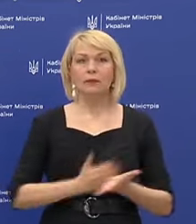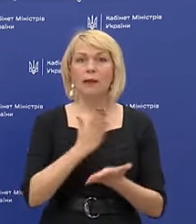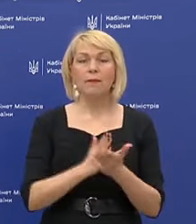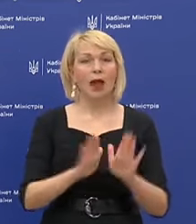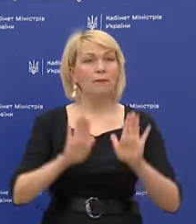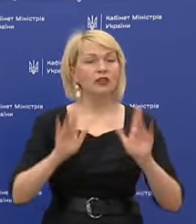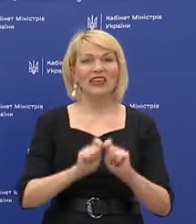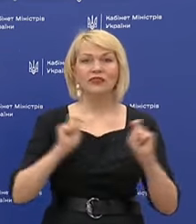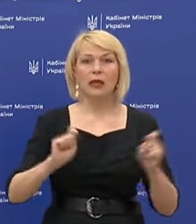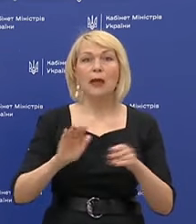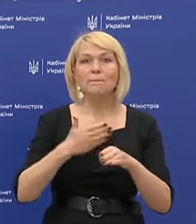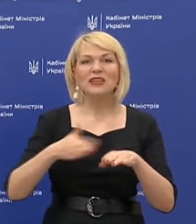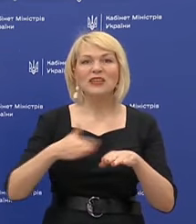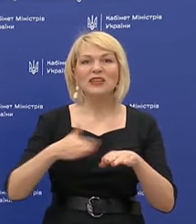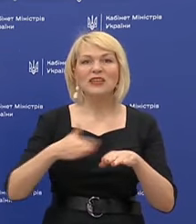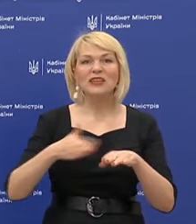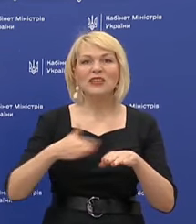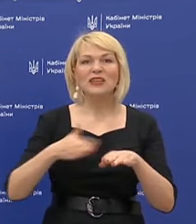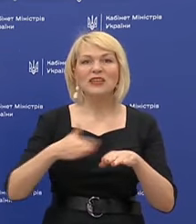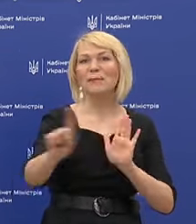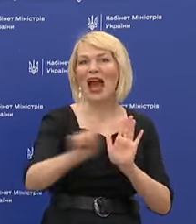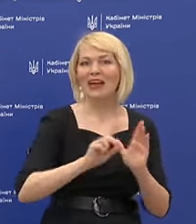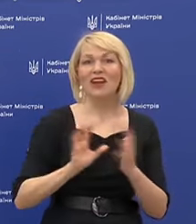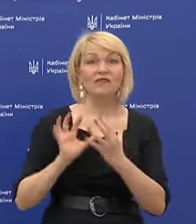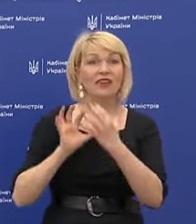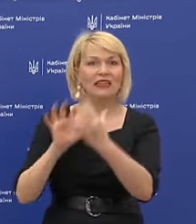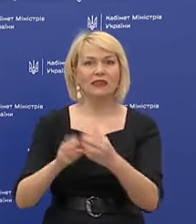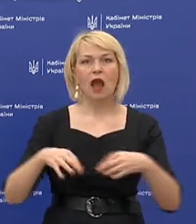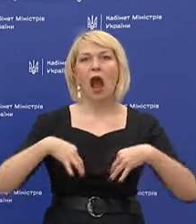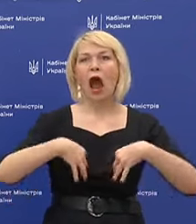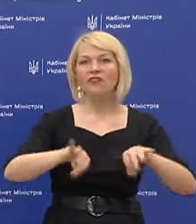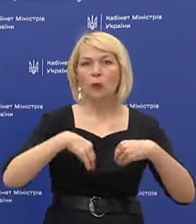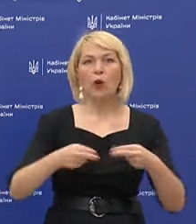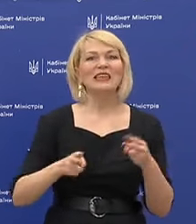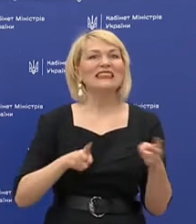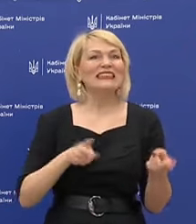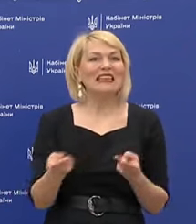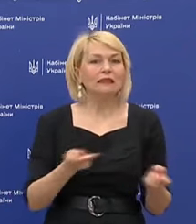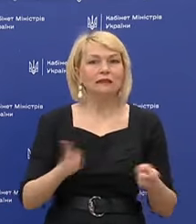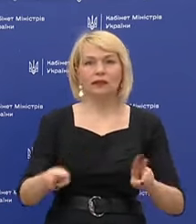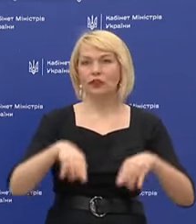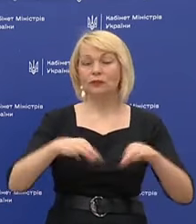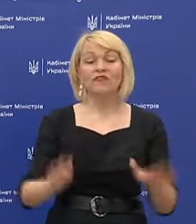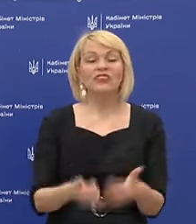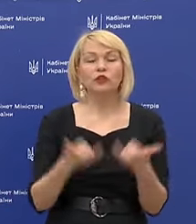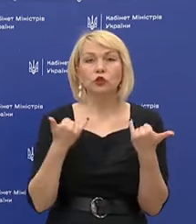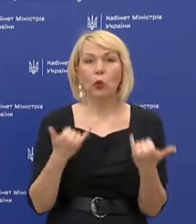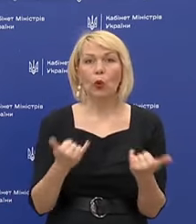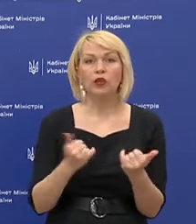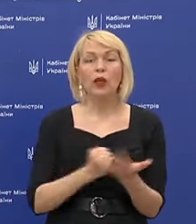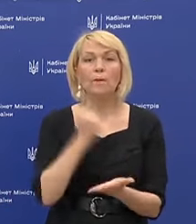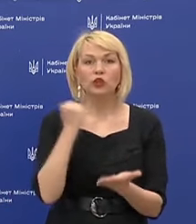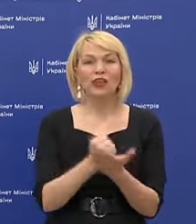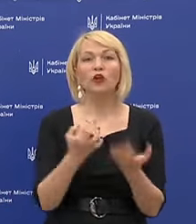тільки відкриті міжобласні перевезення автомобільним, залізничним транспортом, і від сьогодні